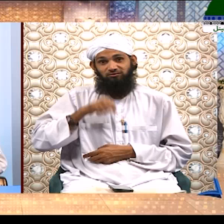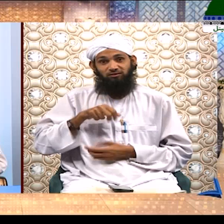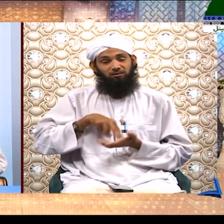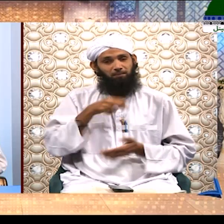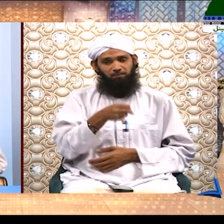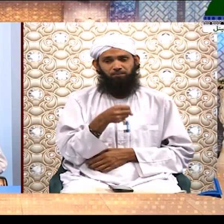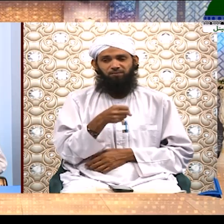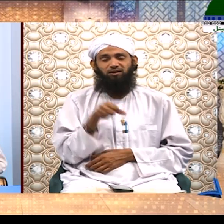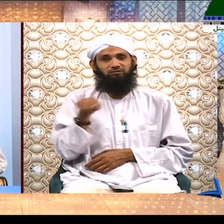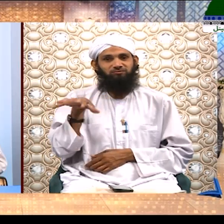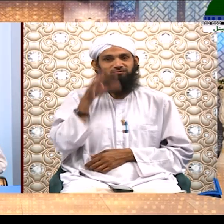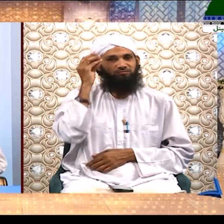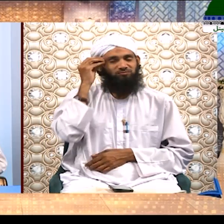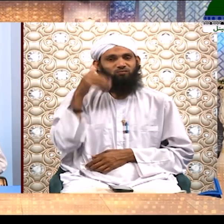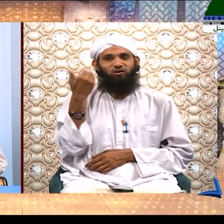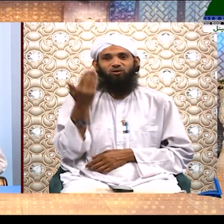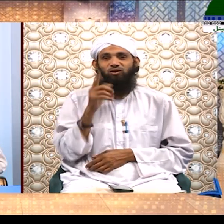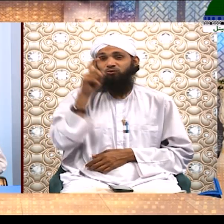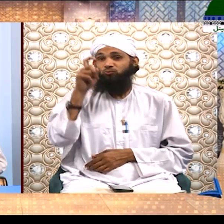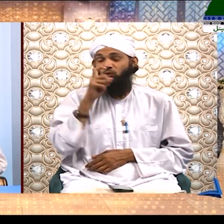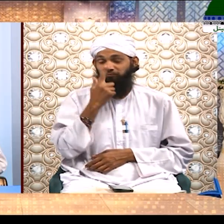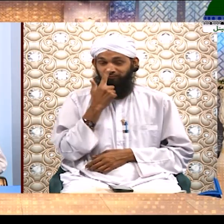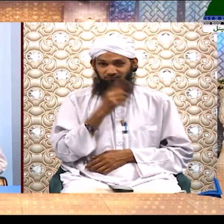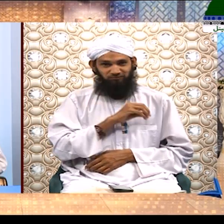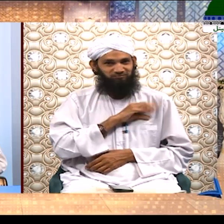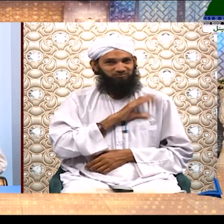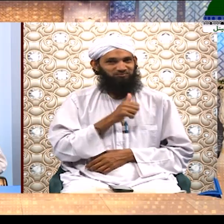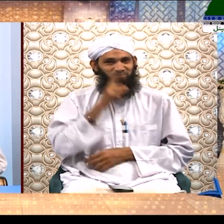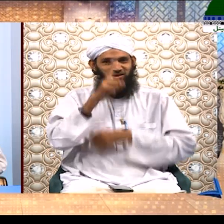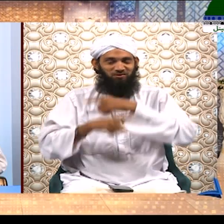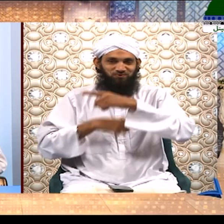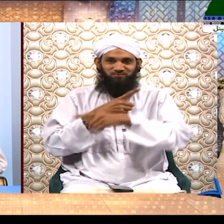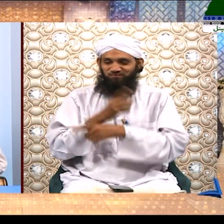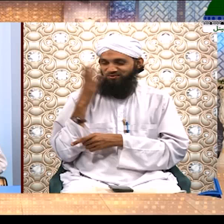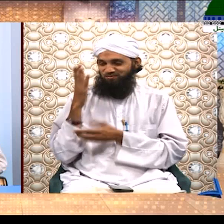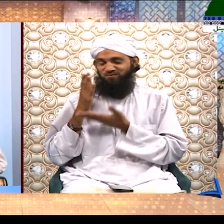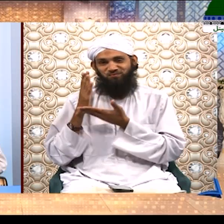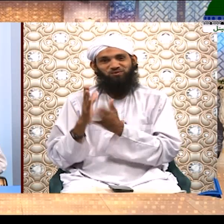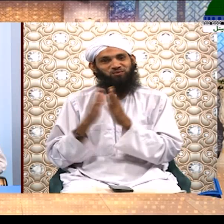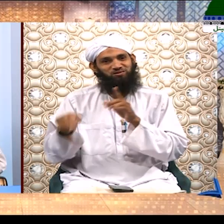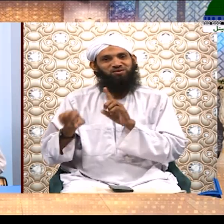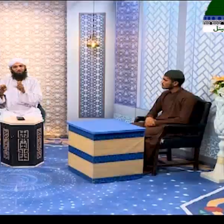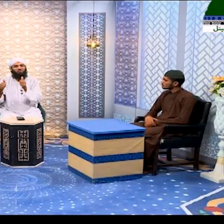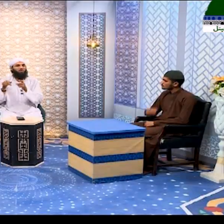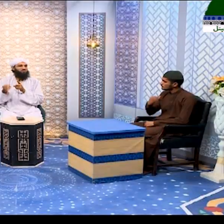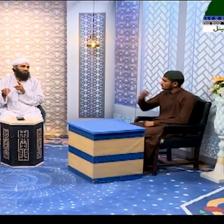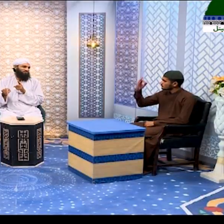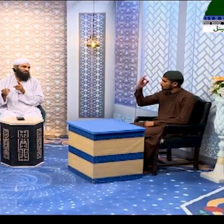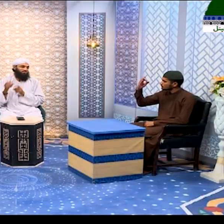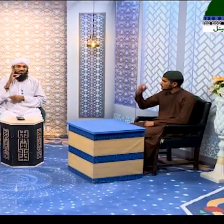ہو جائے، اور وہ حکم خداوندی کی بجا آوری پر ملنے والے ثواب کو پانے میں بھی کامیاب ہو سکیں۔ حضرت سیدنا ابراہیم علیہ